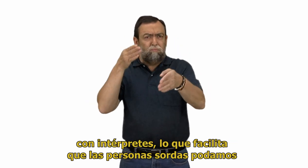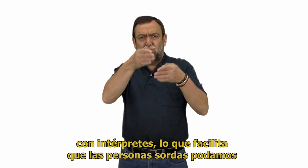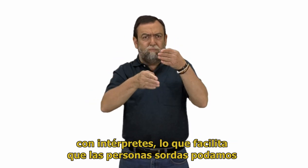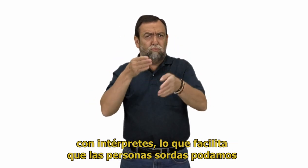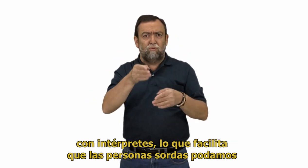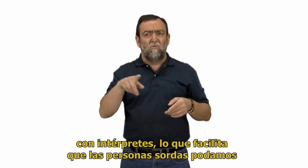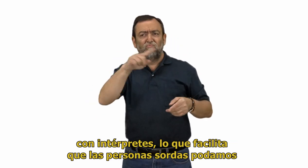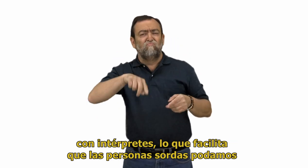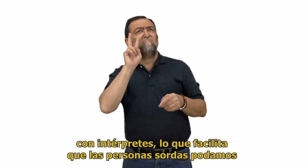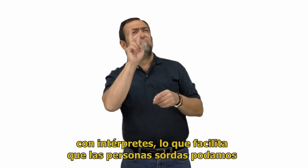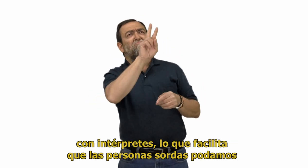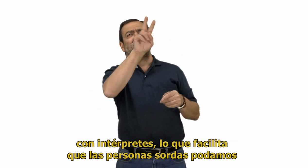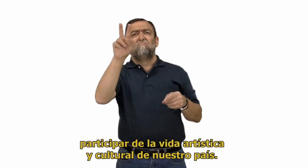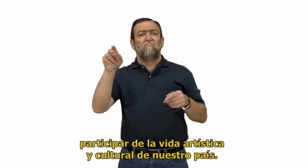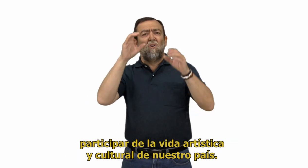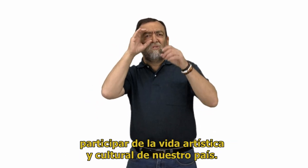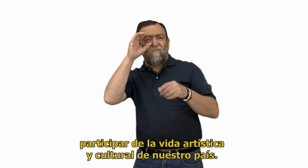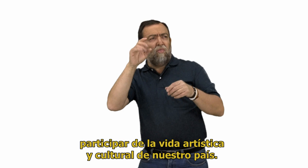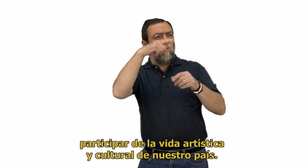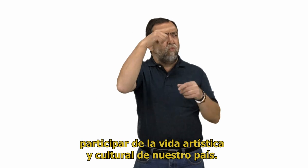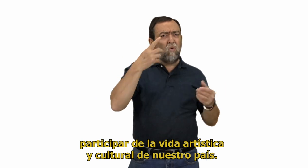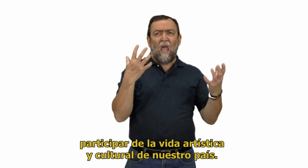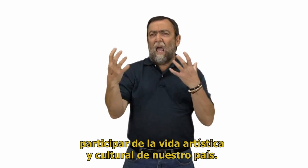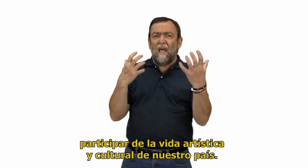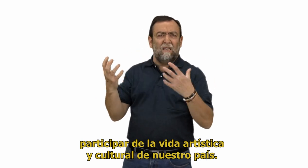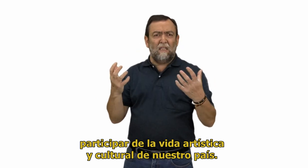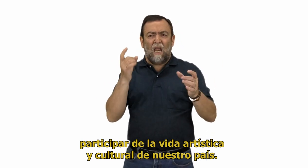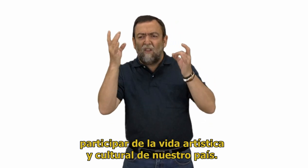las personas sordas podamos participar de la vida artística y cultural de nuestro país.